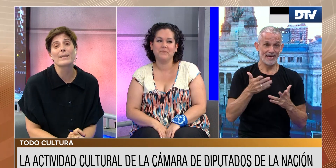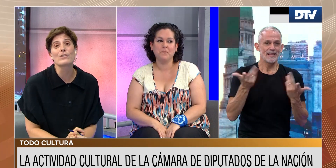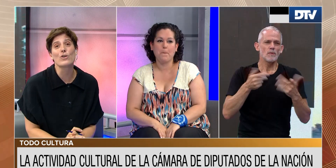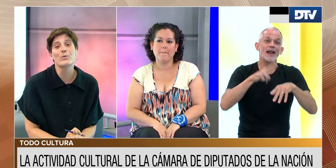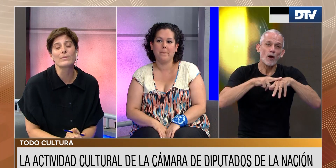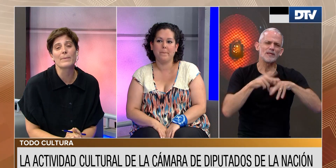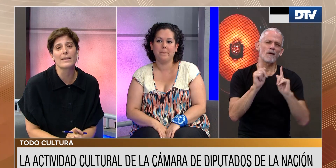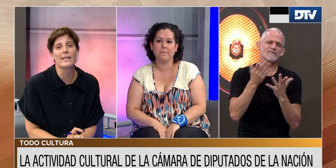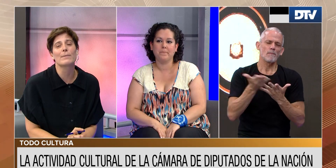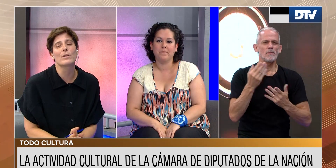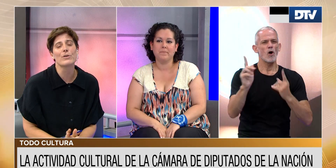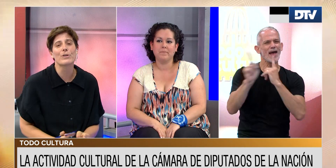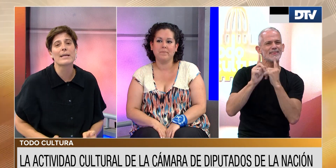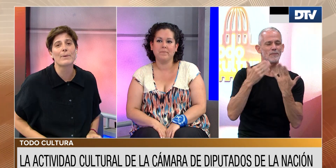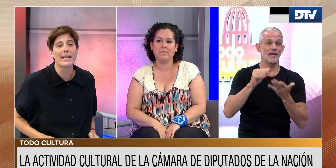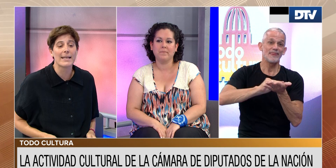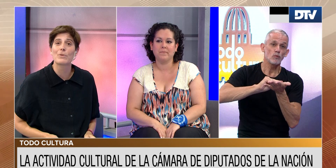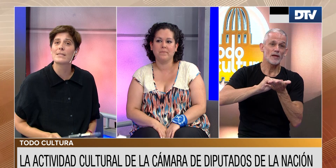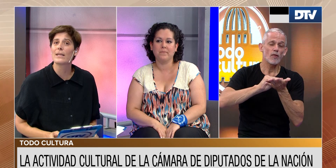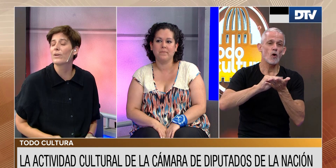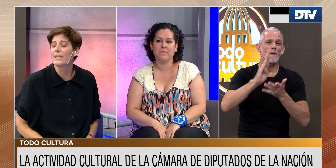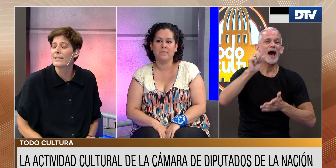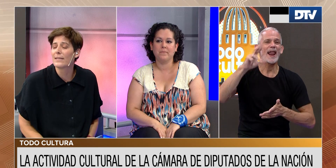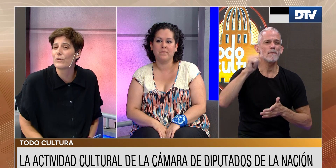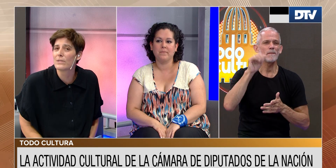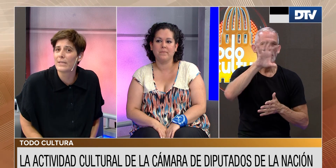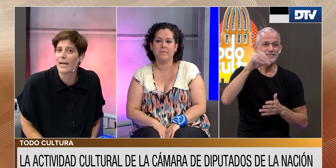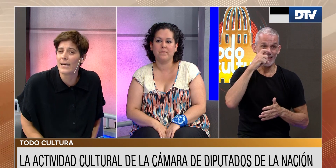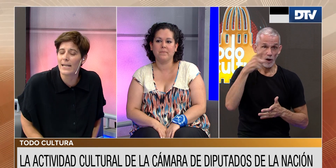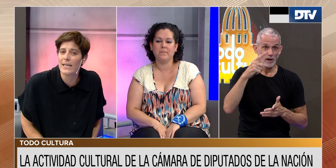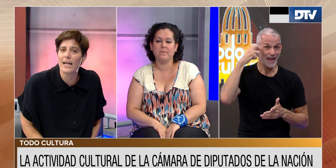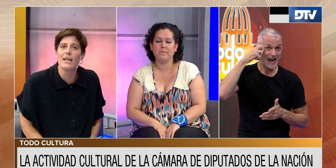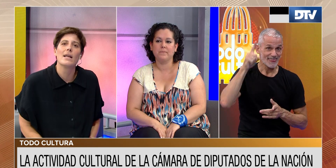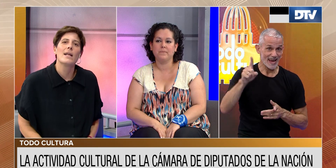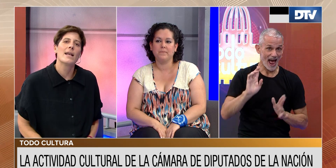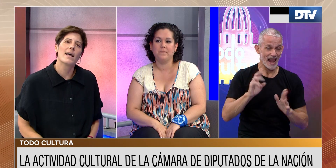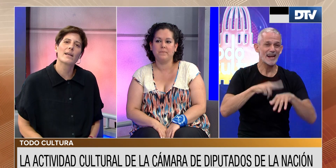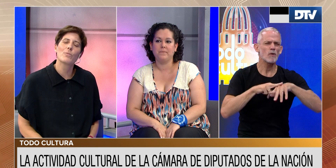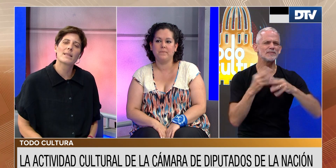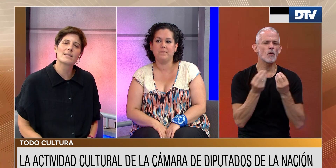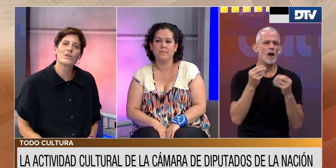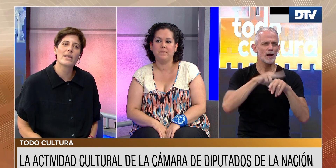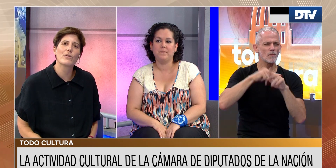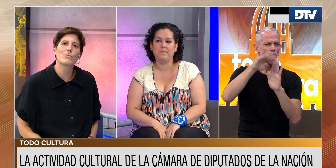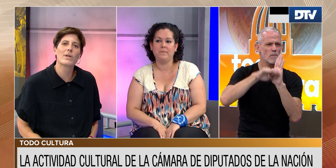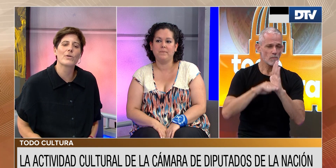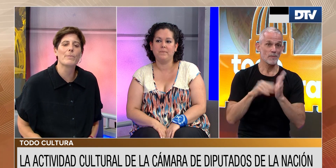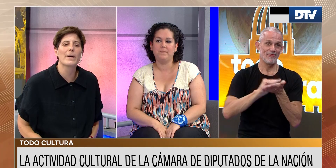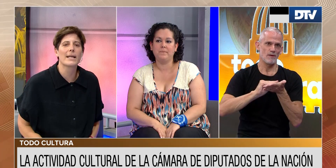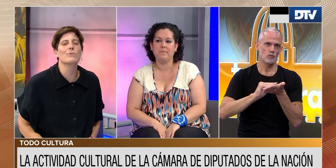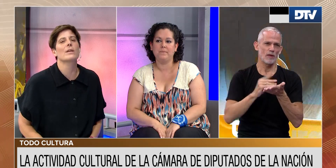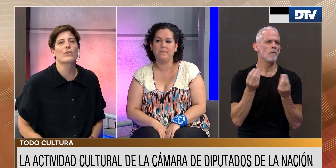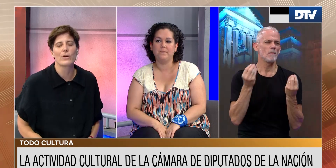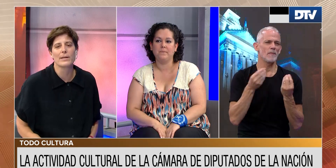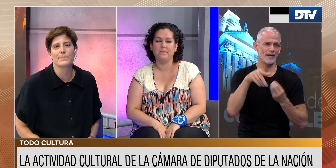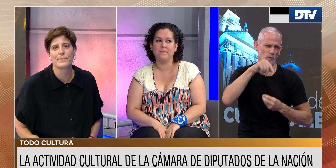esta recomendación justamente del diputado Jorge Vara de la provincia de Corrientes, de la Unión Cívica Radical, las recomendaciones de los diputados